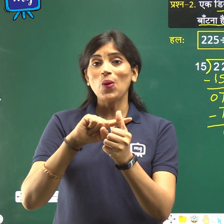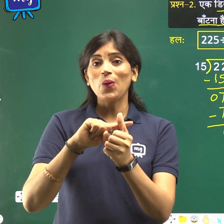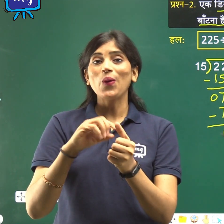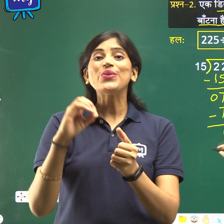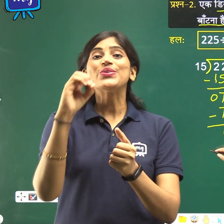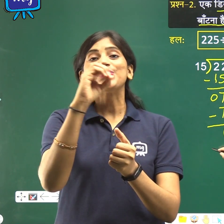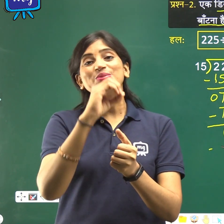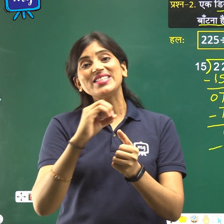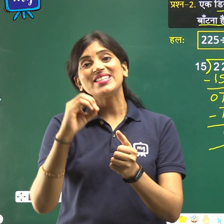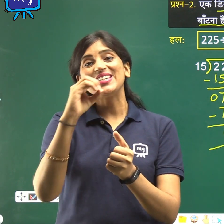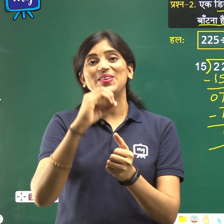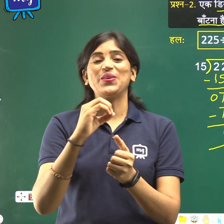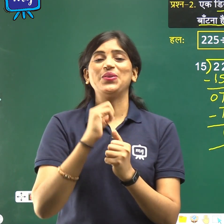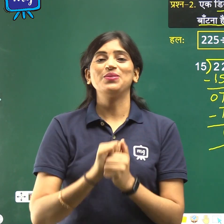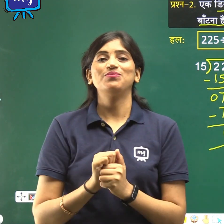0।